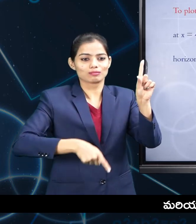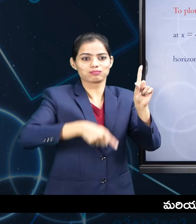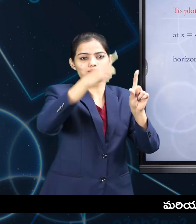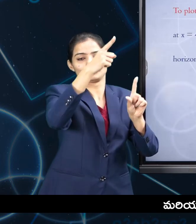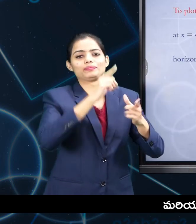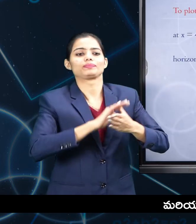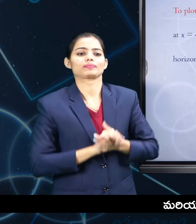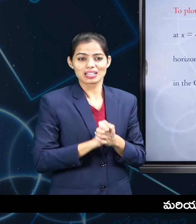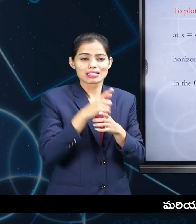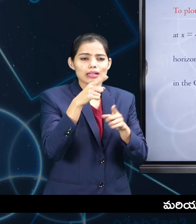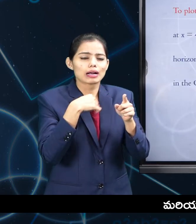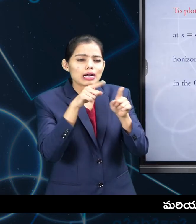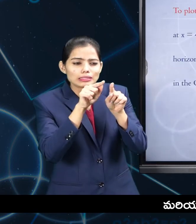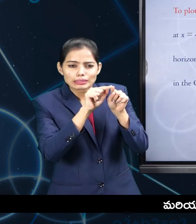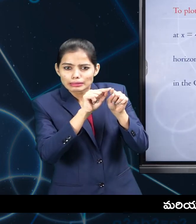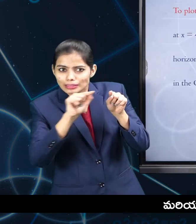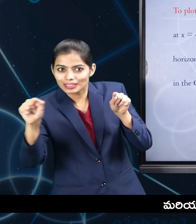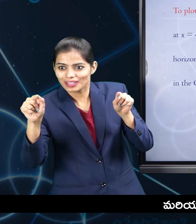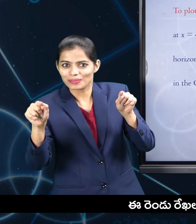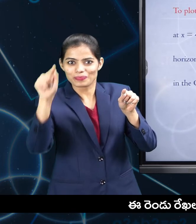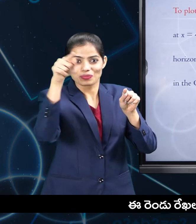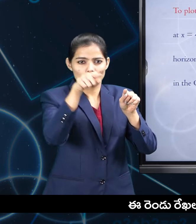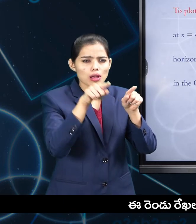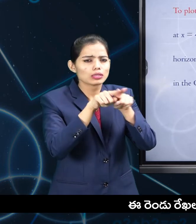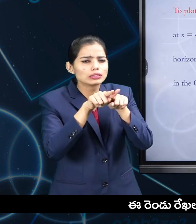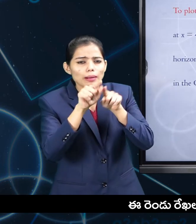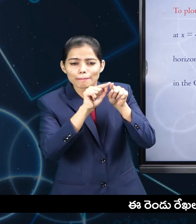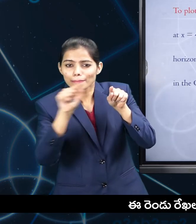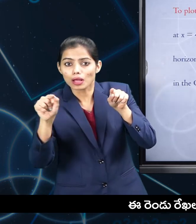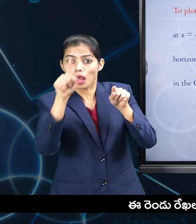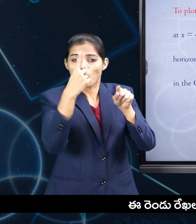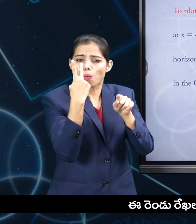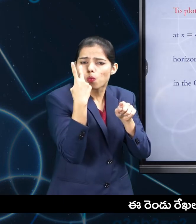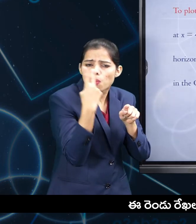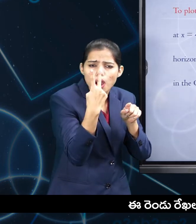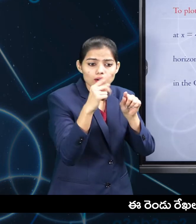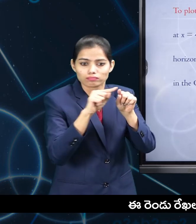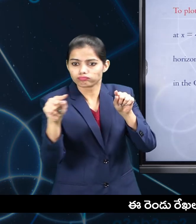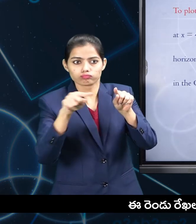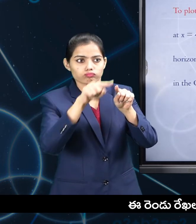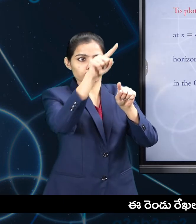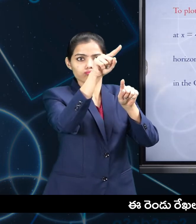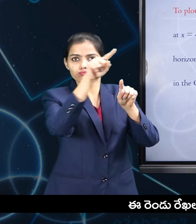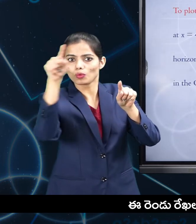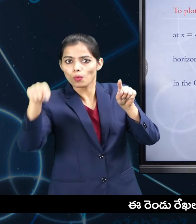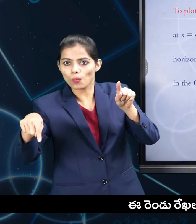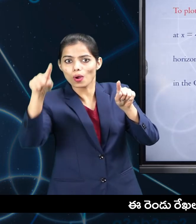వద్ద క్షితిజ సమాంతర రేఖను గీయండి. ఈ 2 రేఖల ఖండన అనేది కార్టీసియన్ విమానంలో